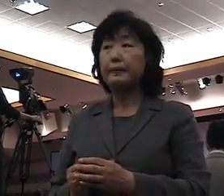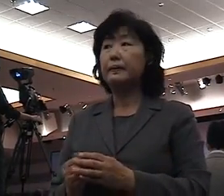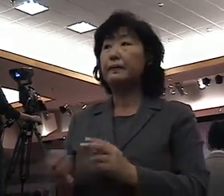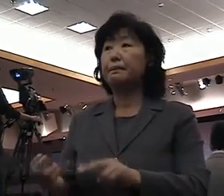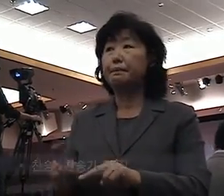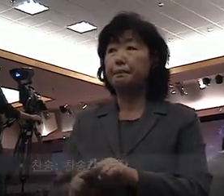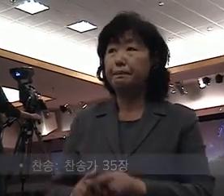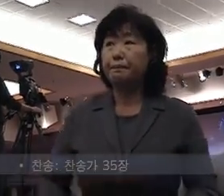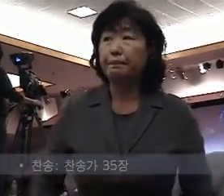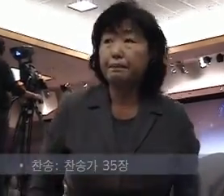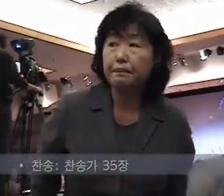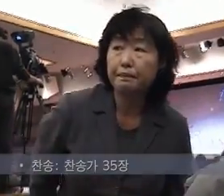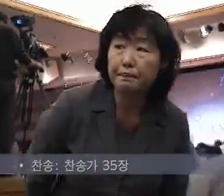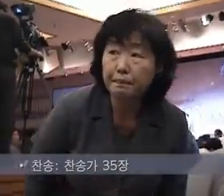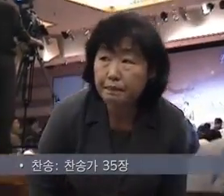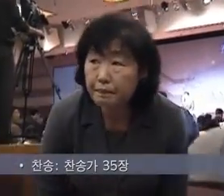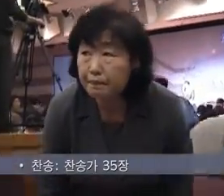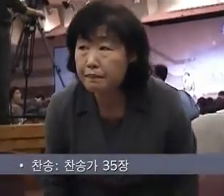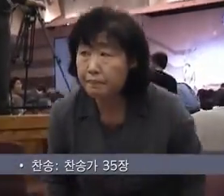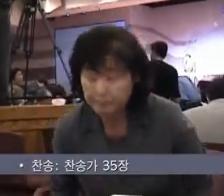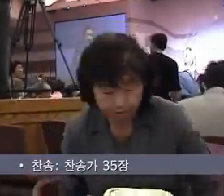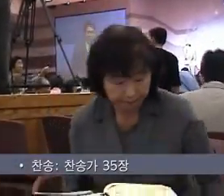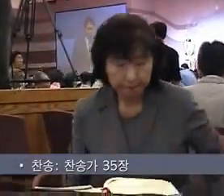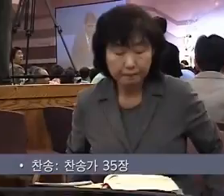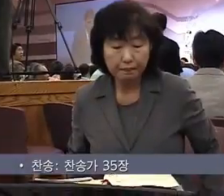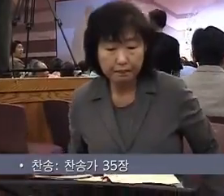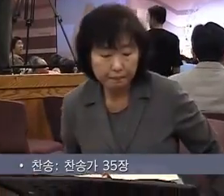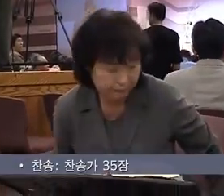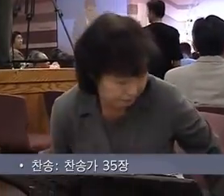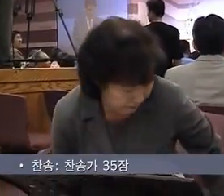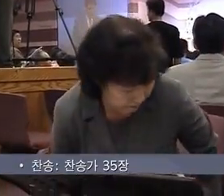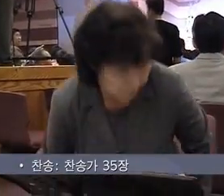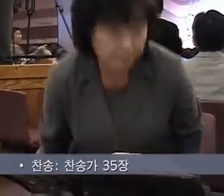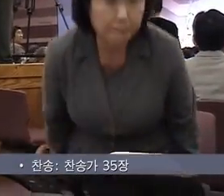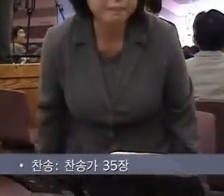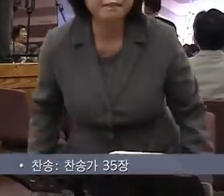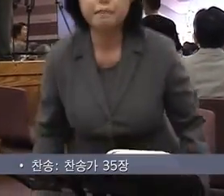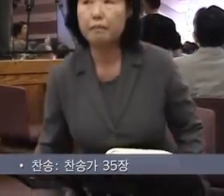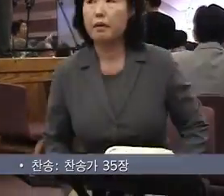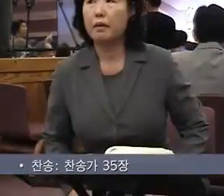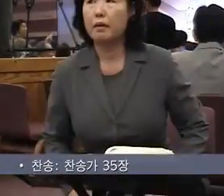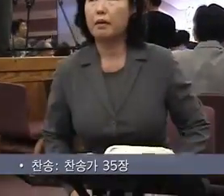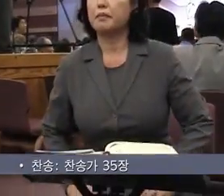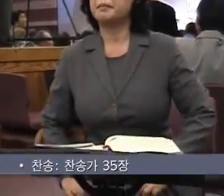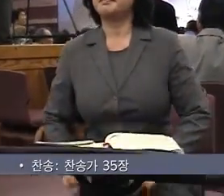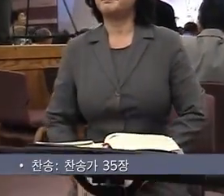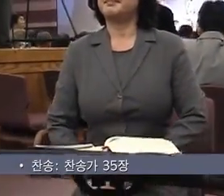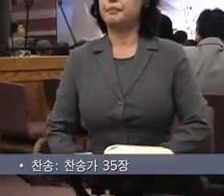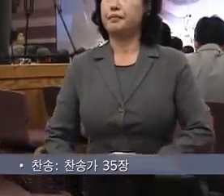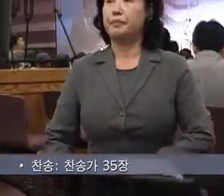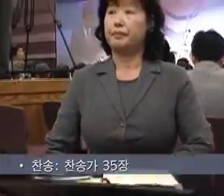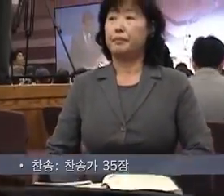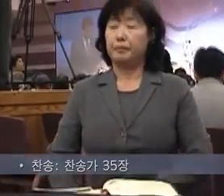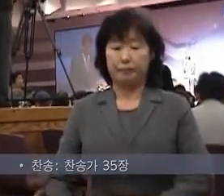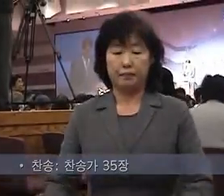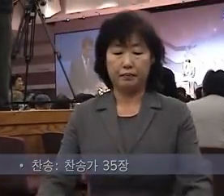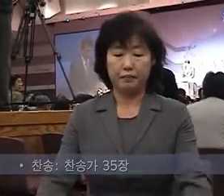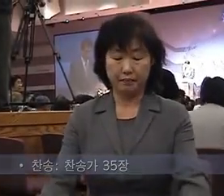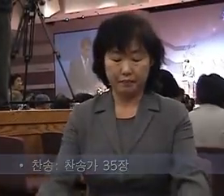아멘. 다 함께 자리에 앉으셔서 찬송가 35장 속죄하시는 구세주를 함께 찬송하시겠습니다.